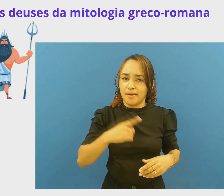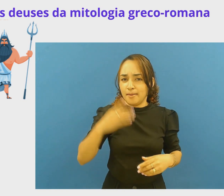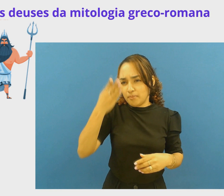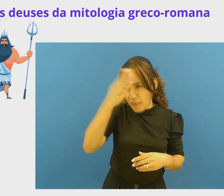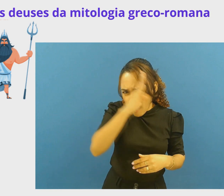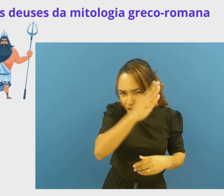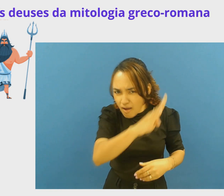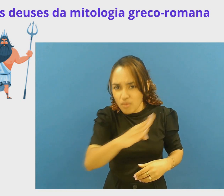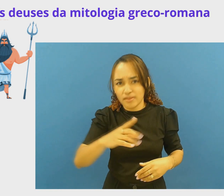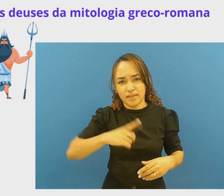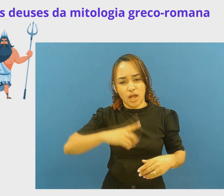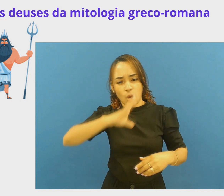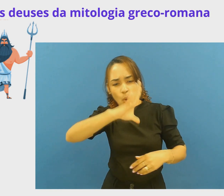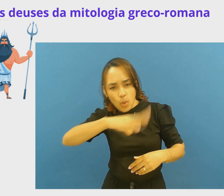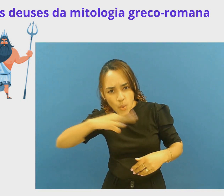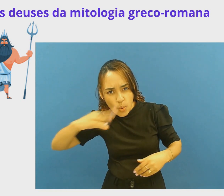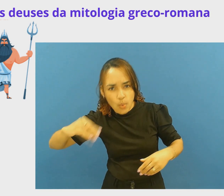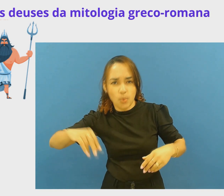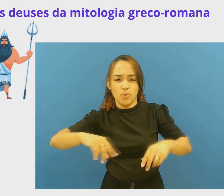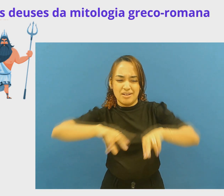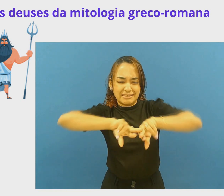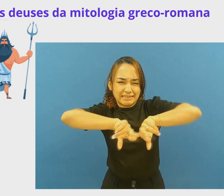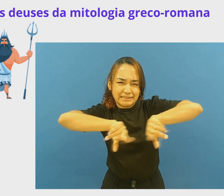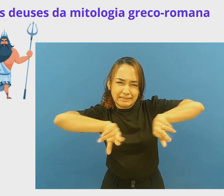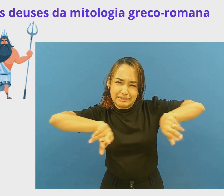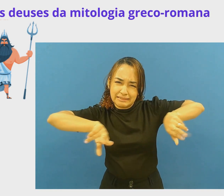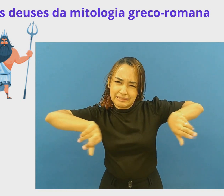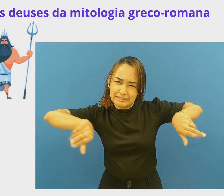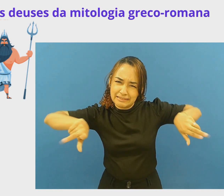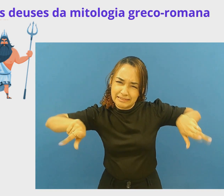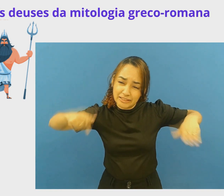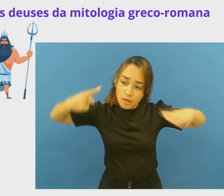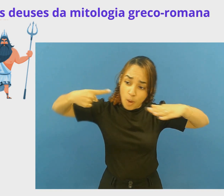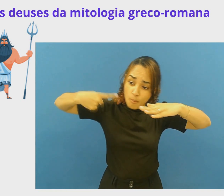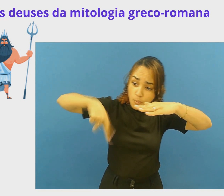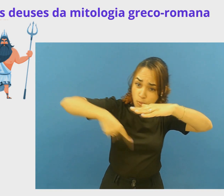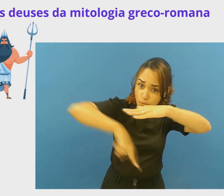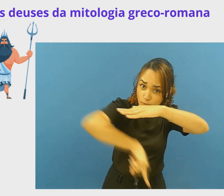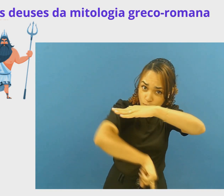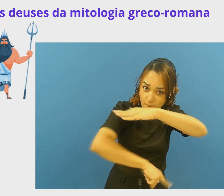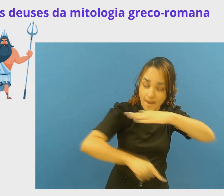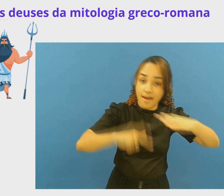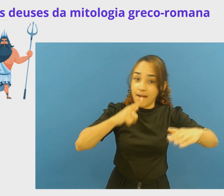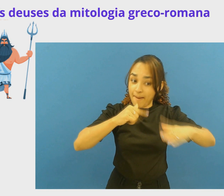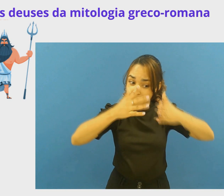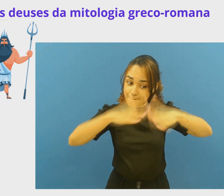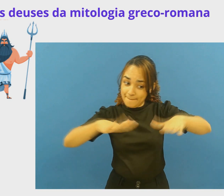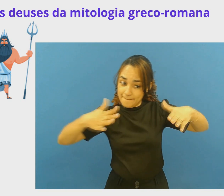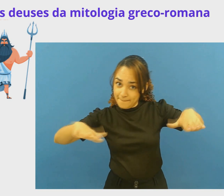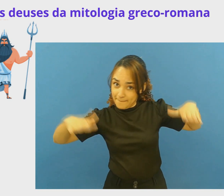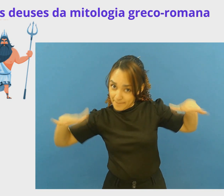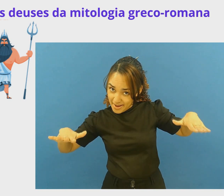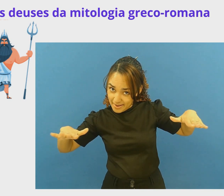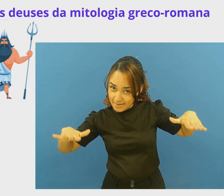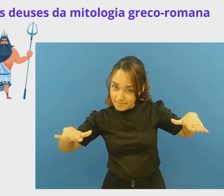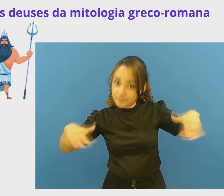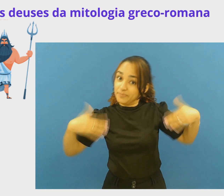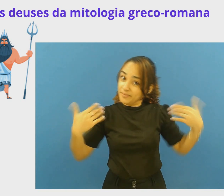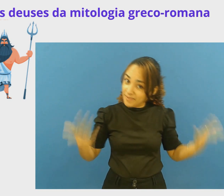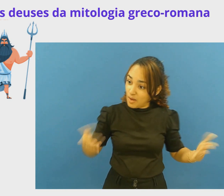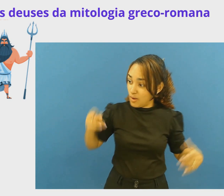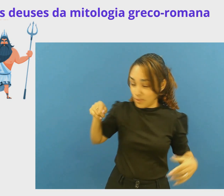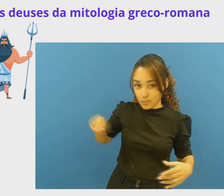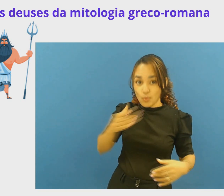É ele que comanda os animais dos oceanos, como tubarão, baleia, entre outros.